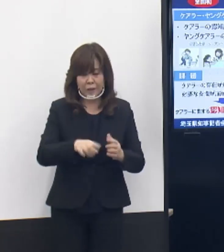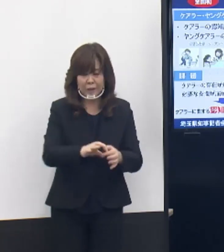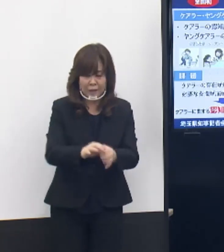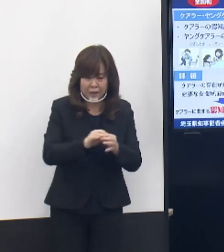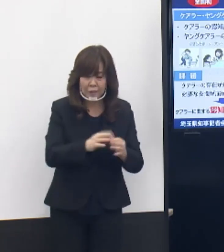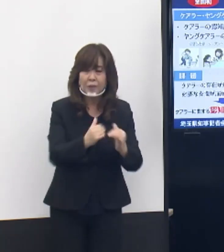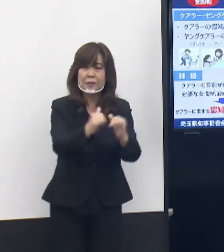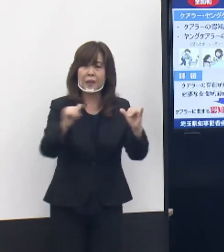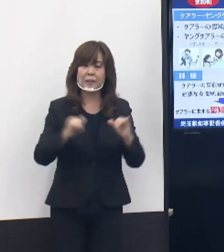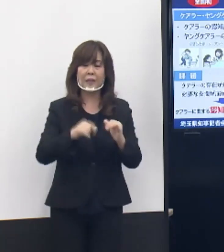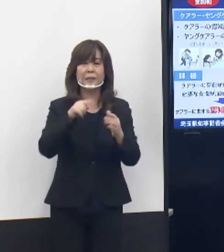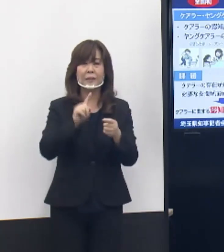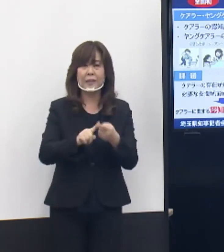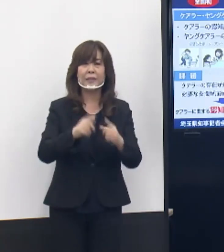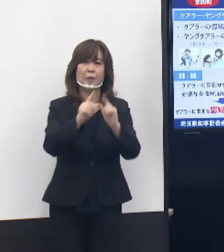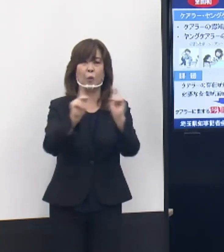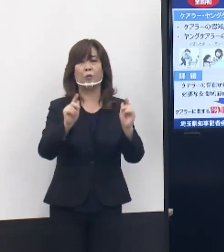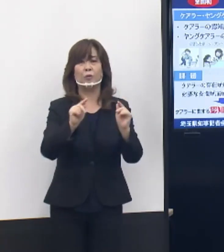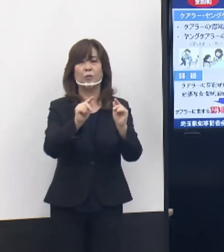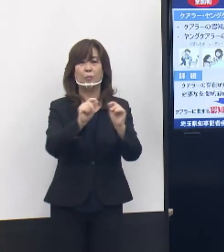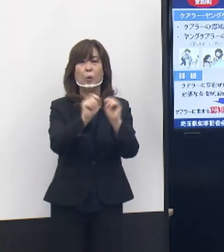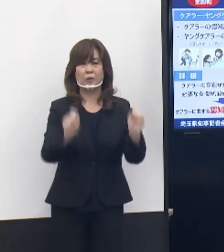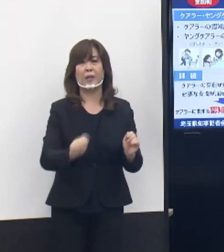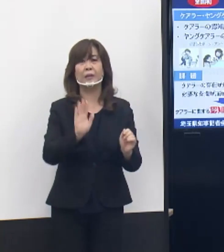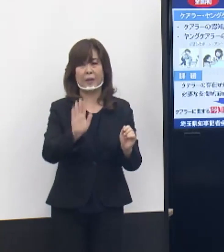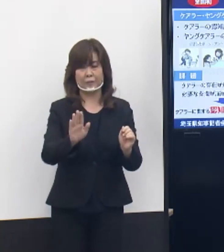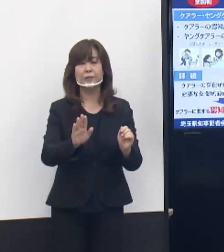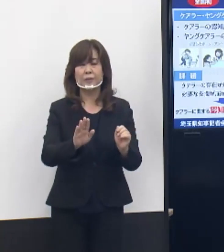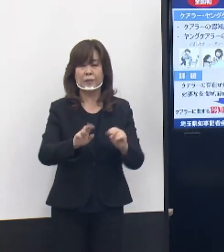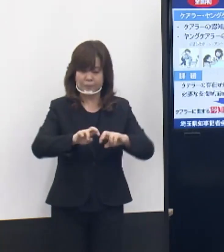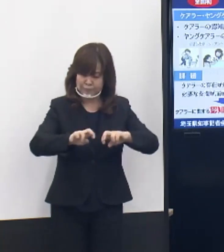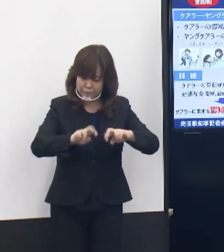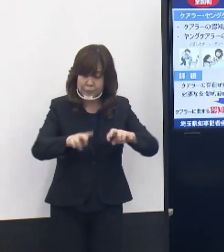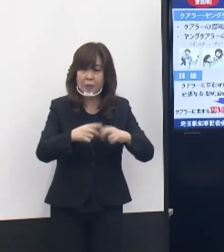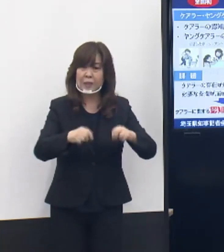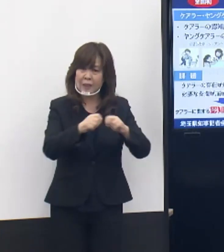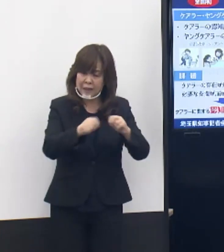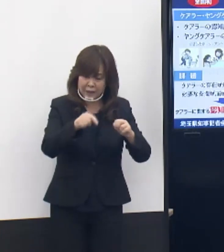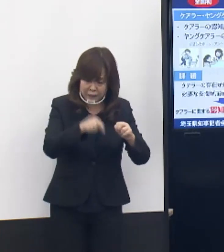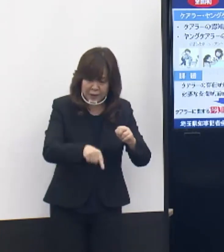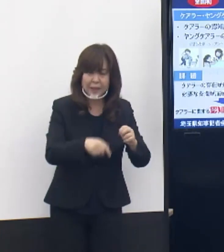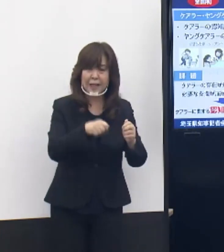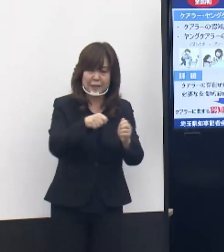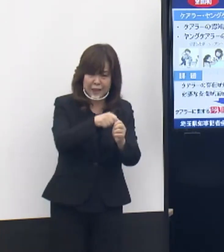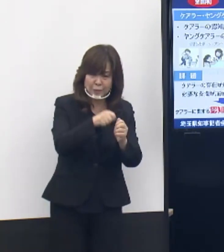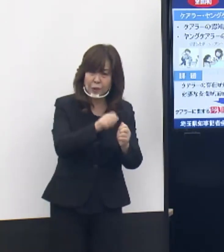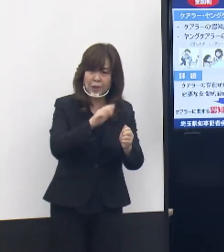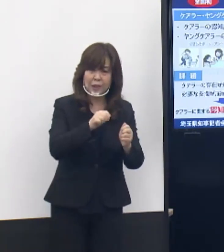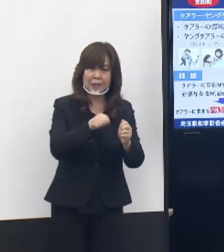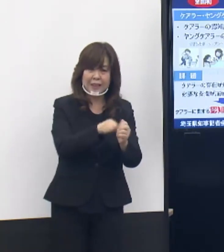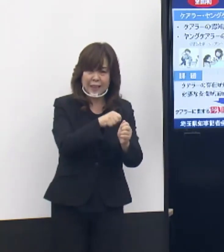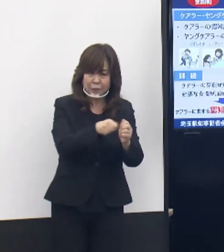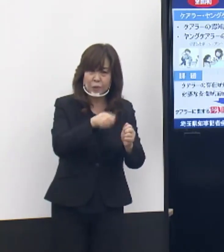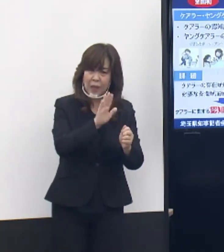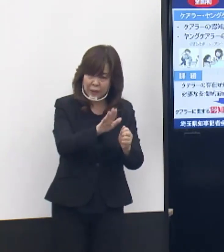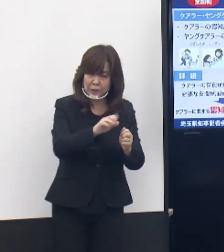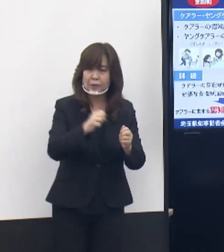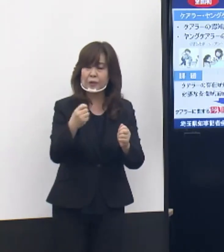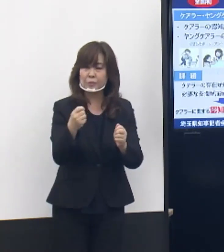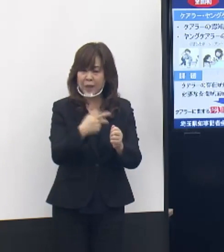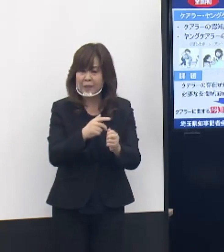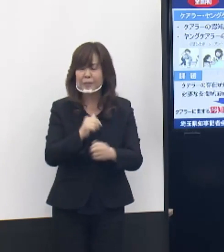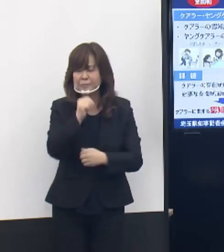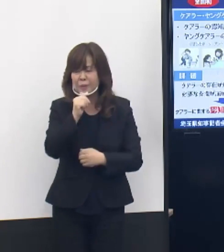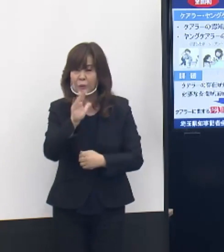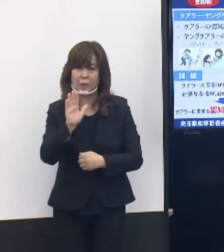まった挙句、結果として DV であったり、結果として子どもの貧困であったりといったものに出てきますので、これ